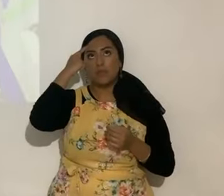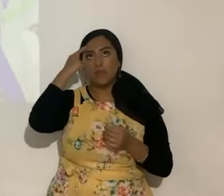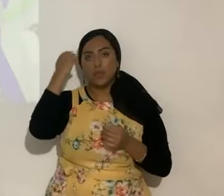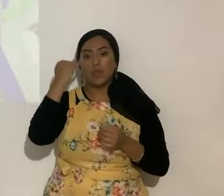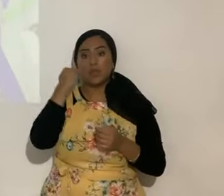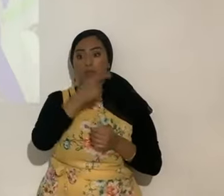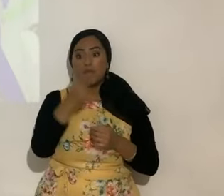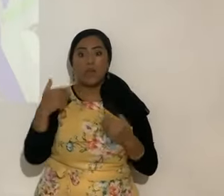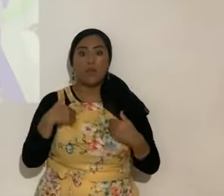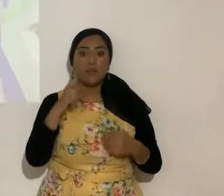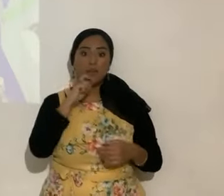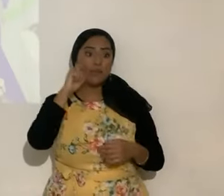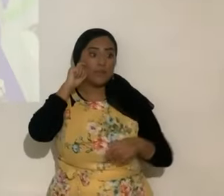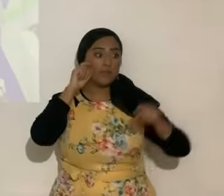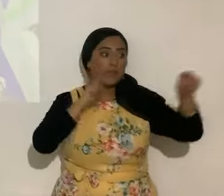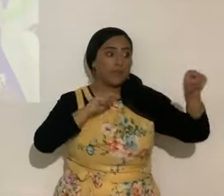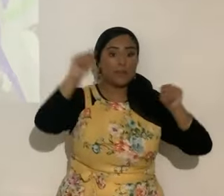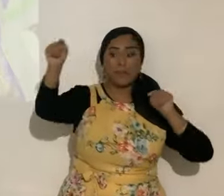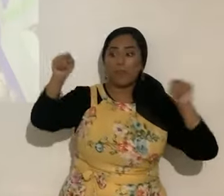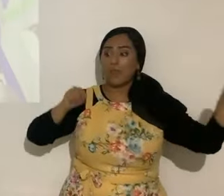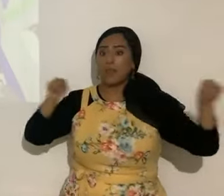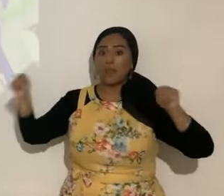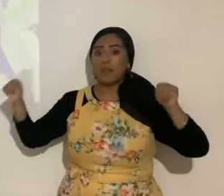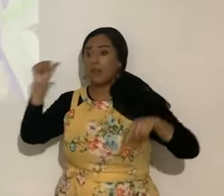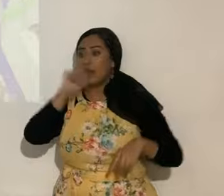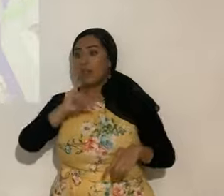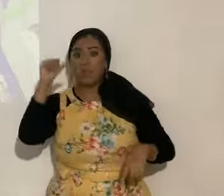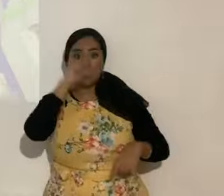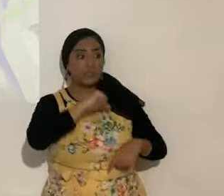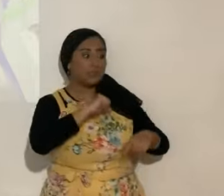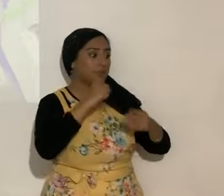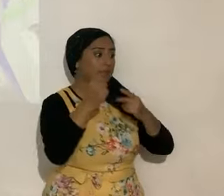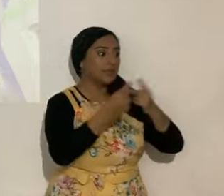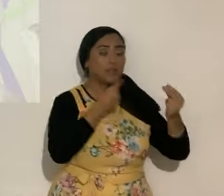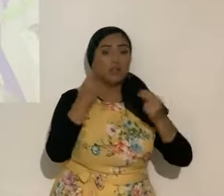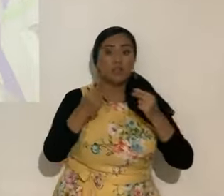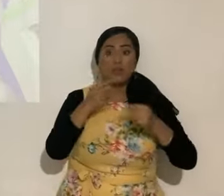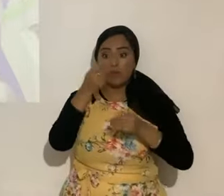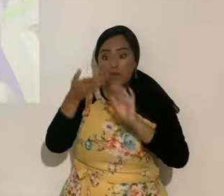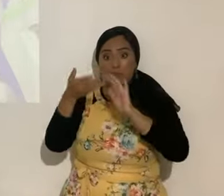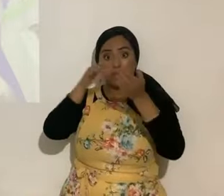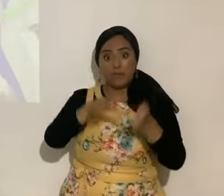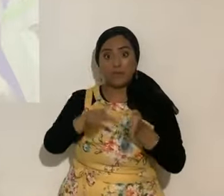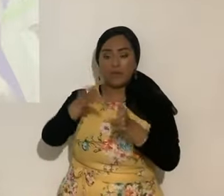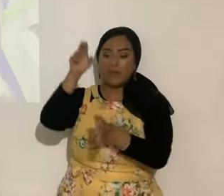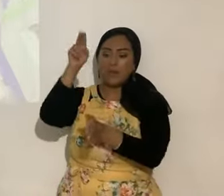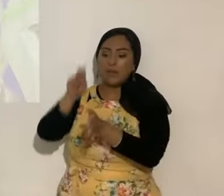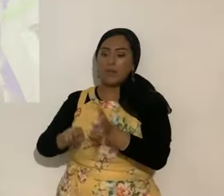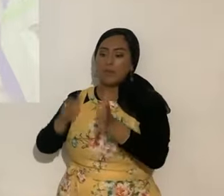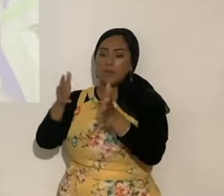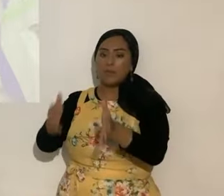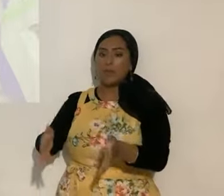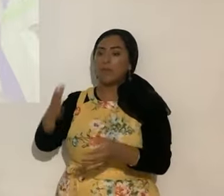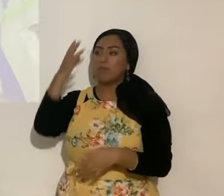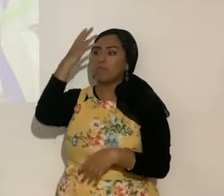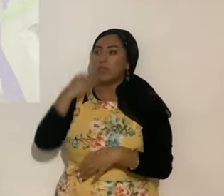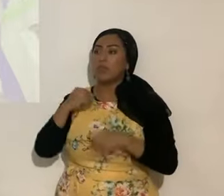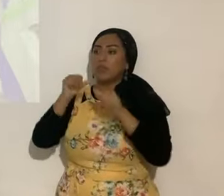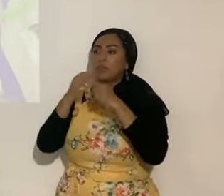si tienen relaciones, por acá y por allá, y toman, jaja, jaja, jaja, jaja, cuando mueran, ahí se van a quedar, dormidos,